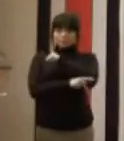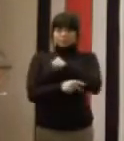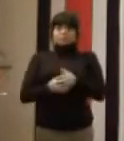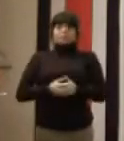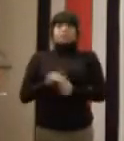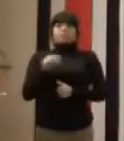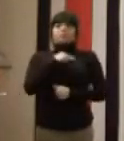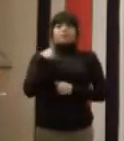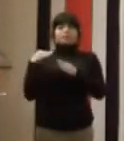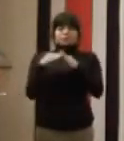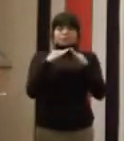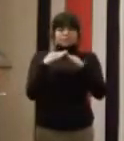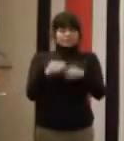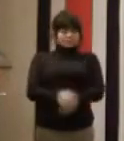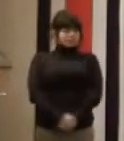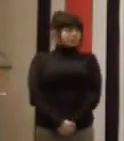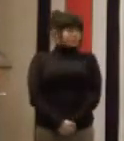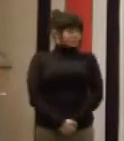y ministro de Hacienda.